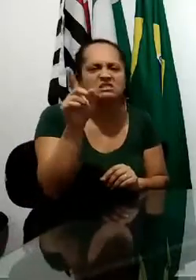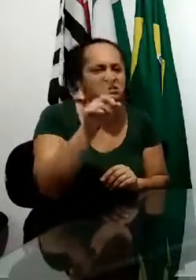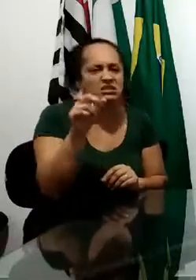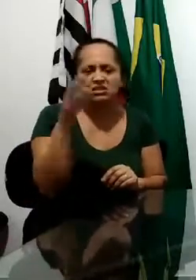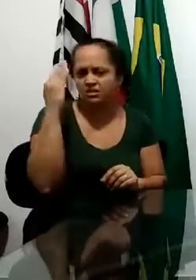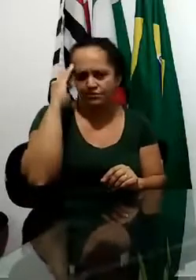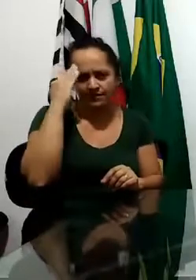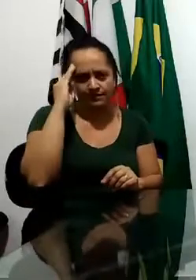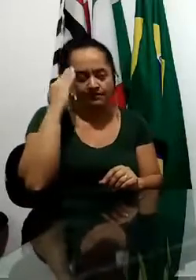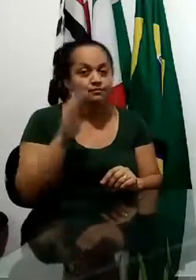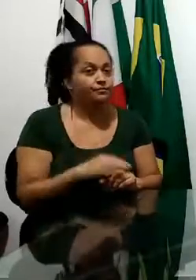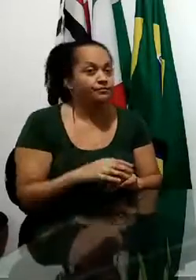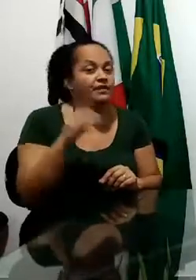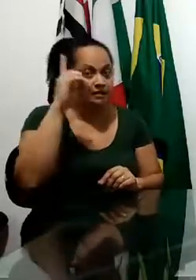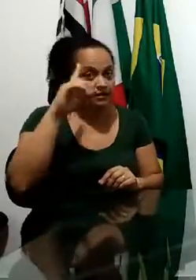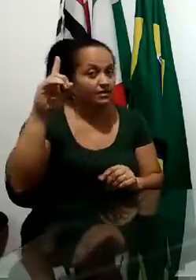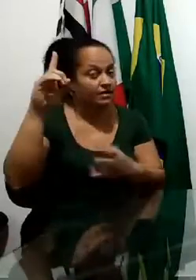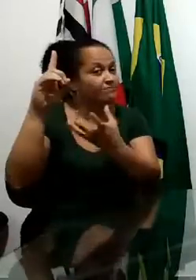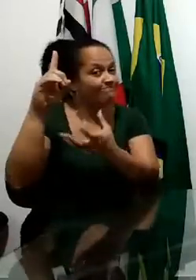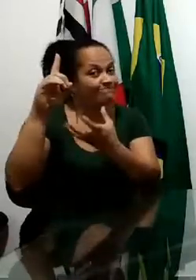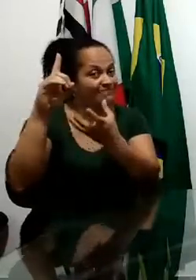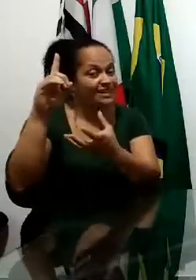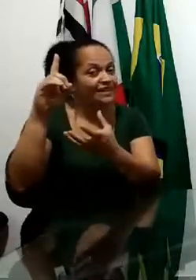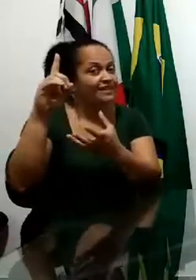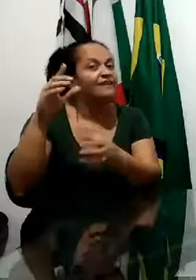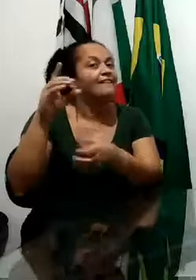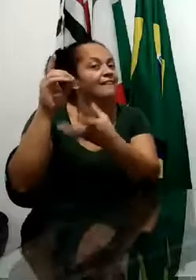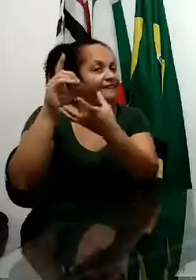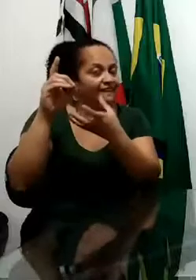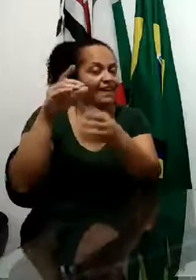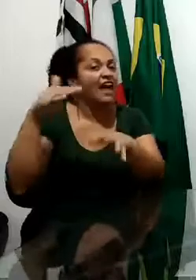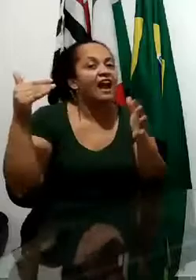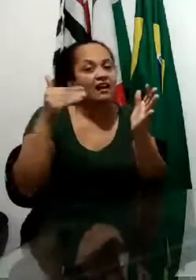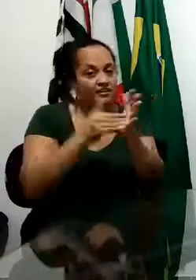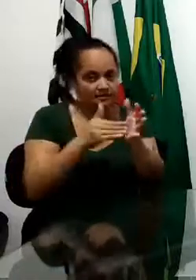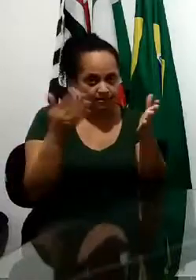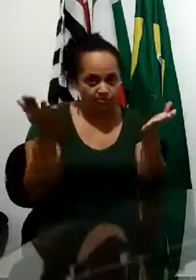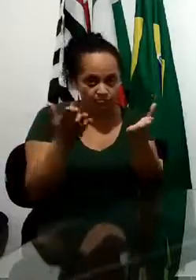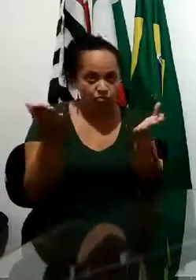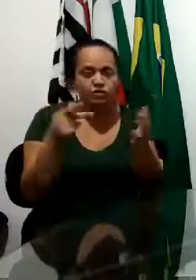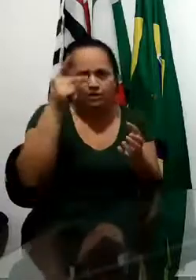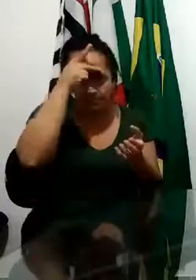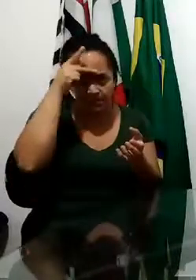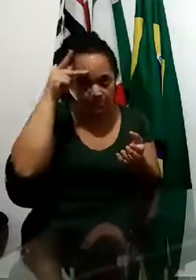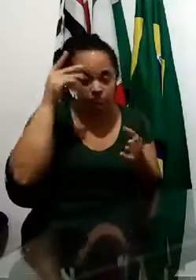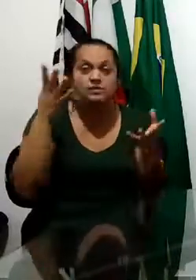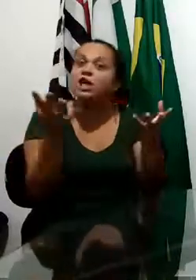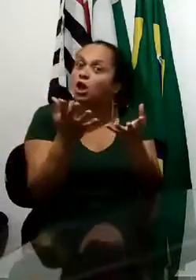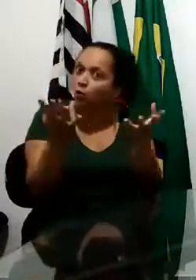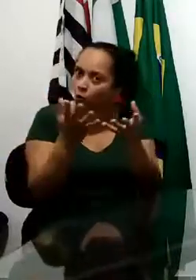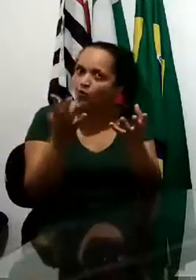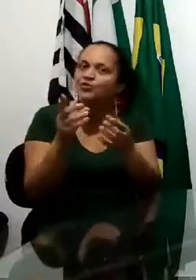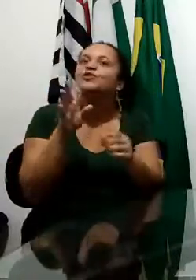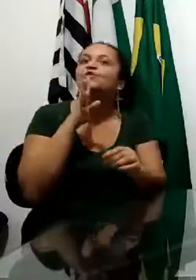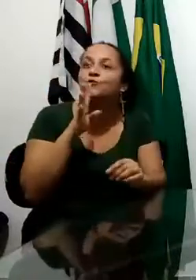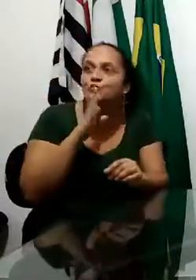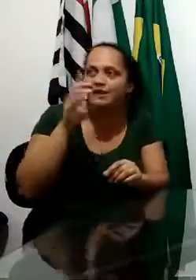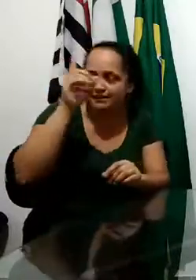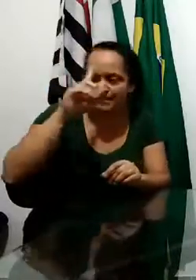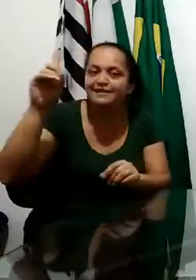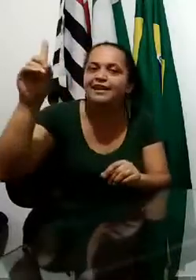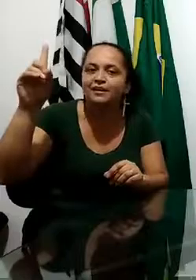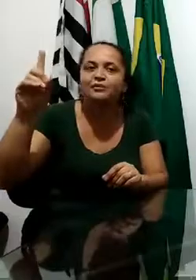queria e quer até hoje que os que se converteram em Cristo, os que foram alcançados pela pregação